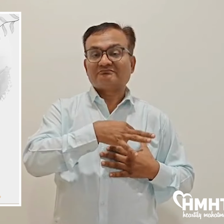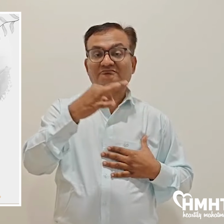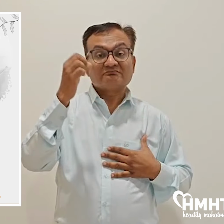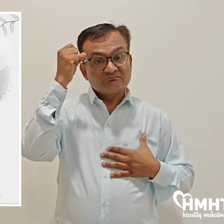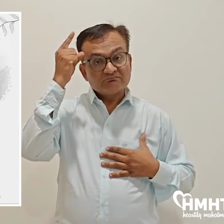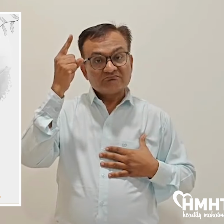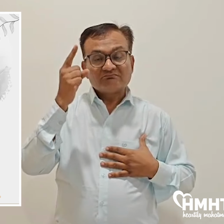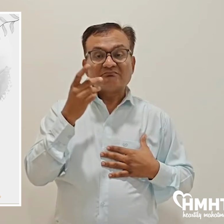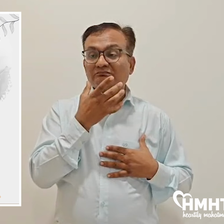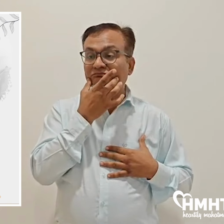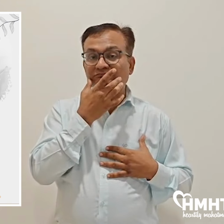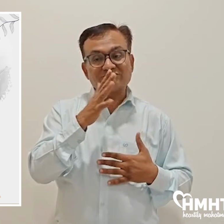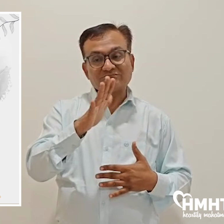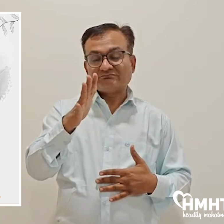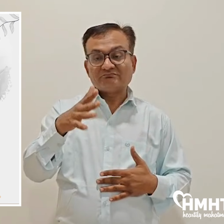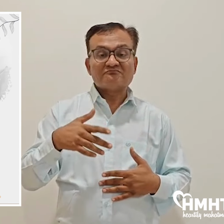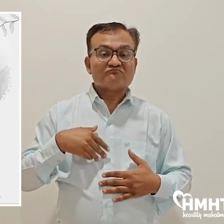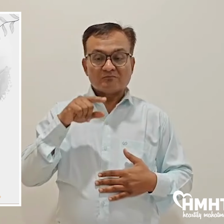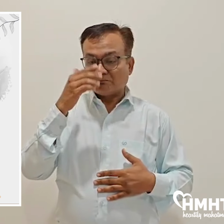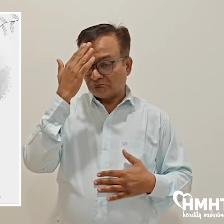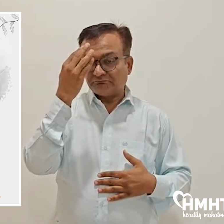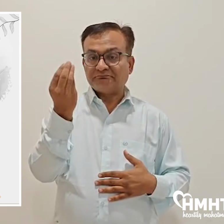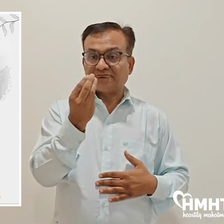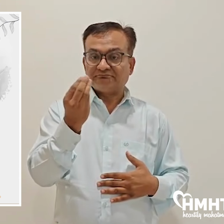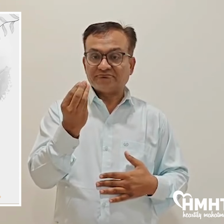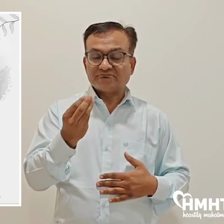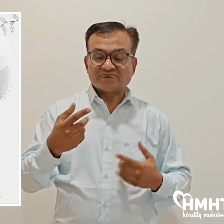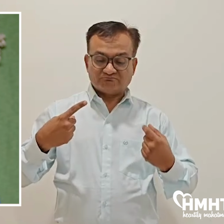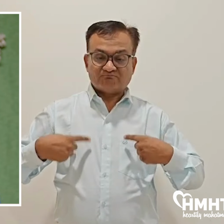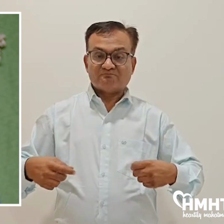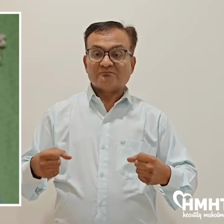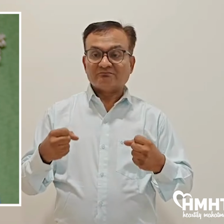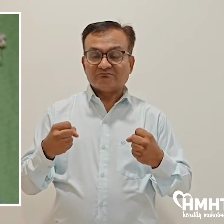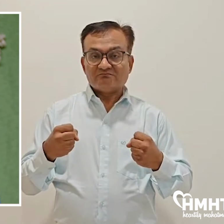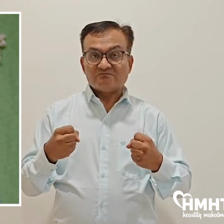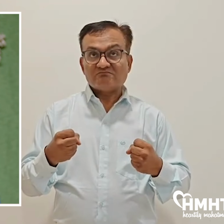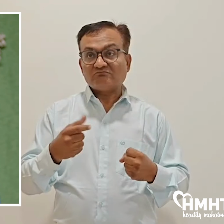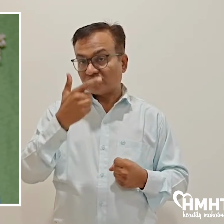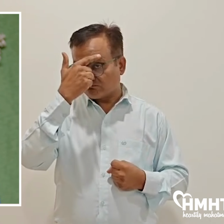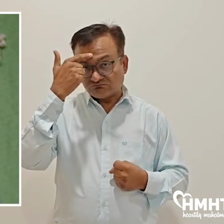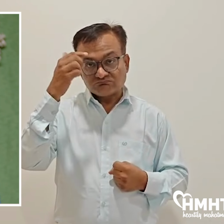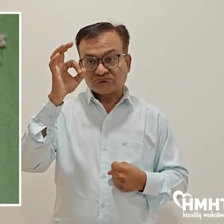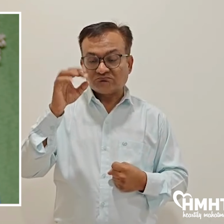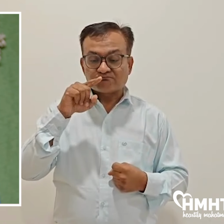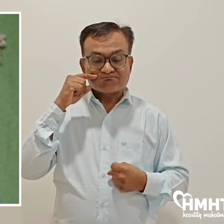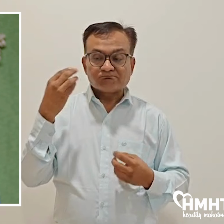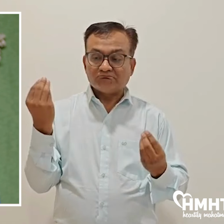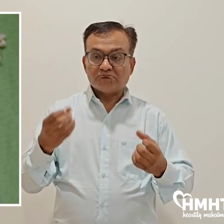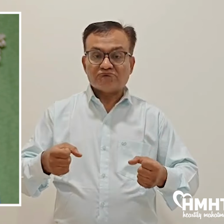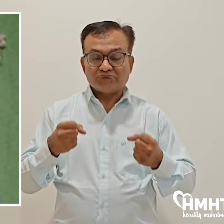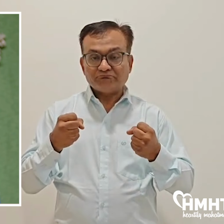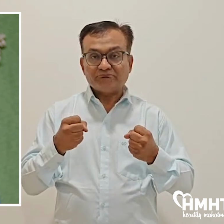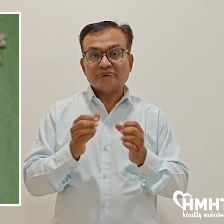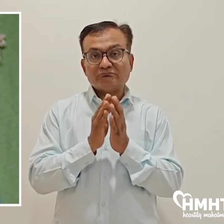એવી ઉંમરમાં કેવી રીતે ભગવાનનો કરી શકીશું ને આપણા આત્માનો કઈ રીતે કરી શકાય? એટલે જવાનીમાં ખરેખર